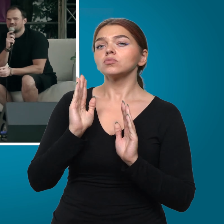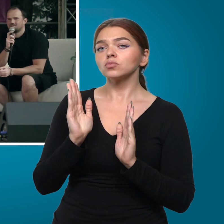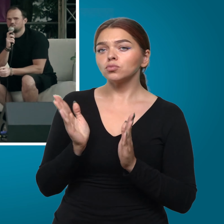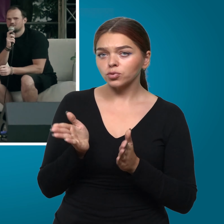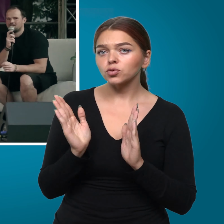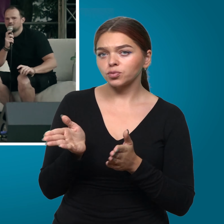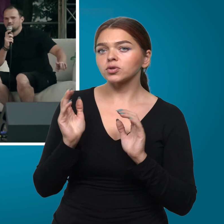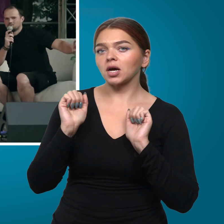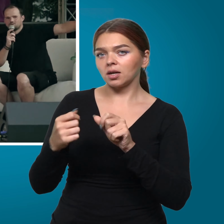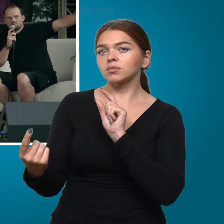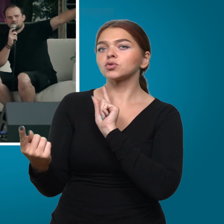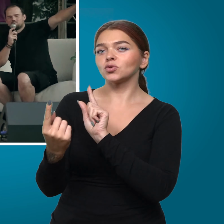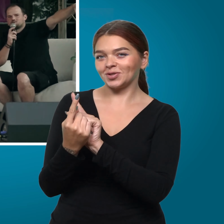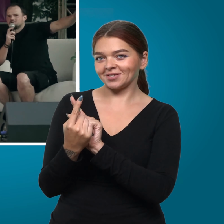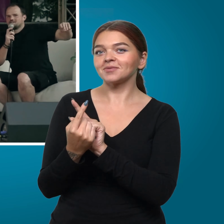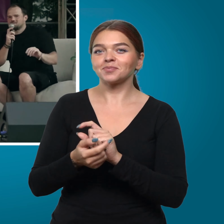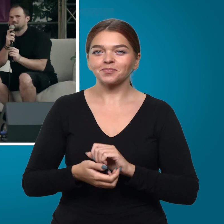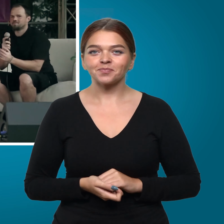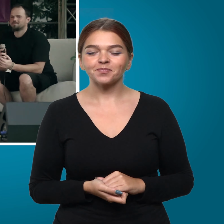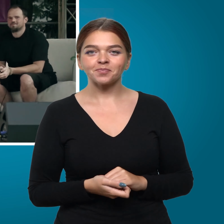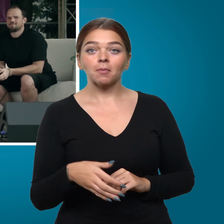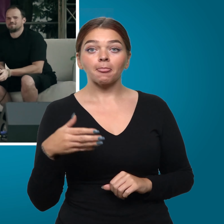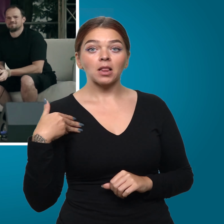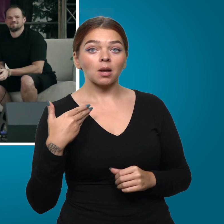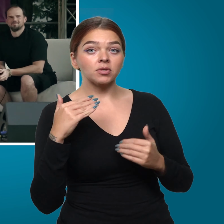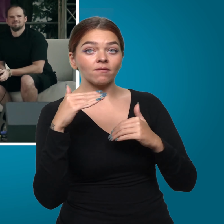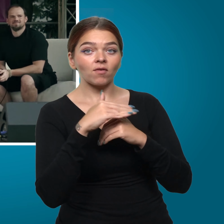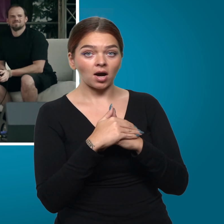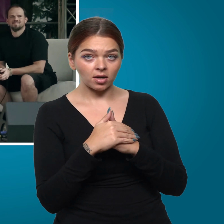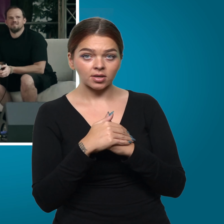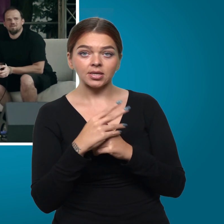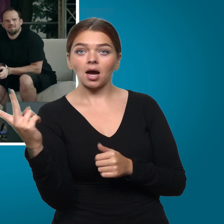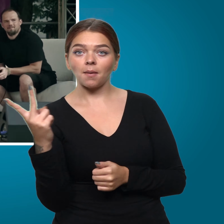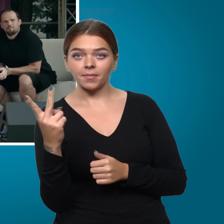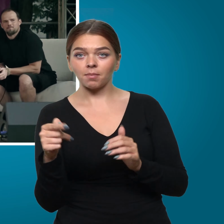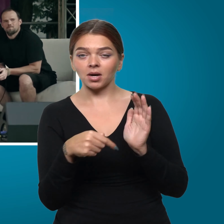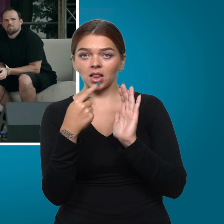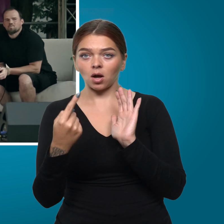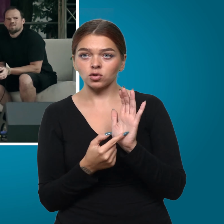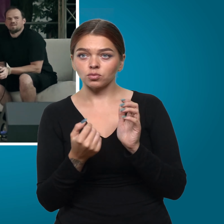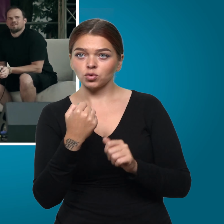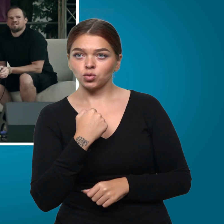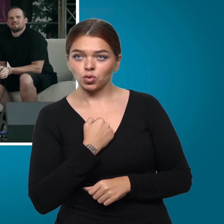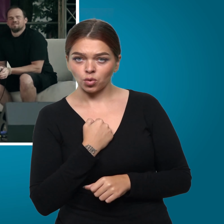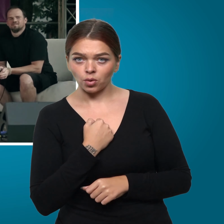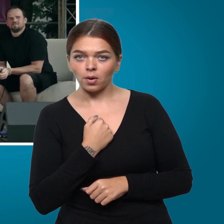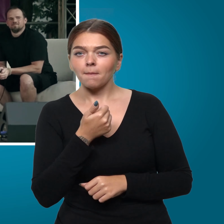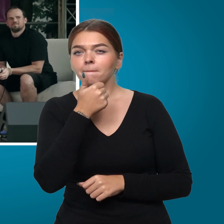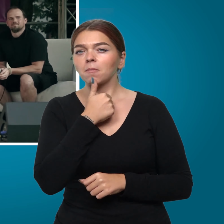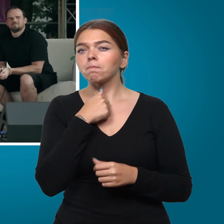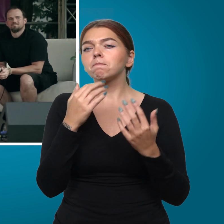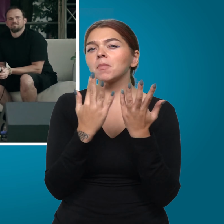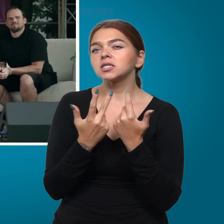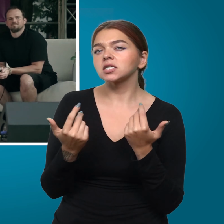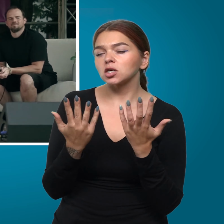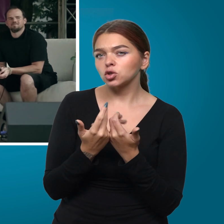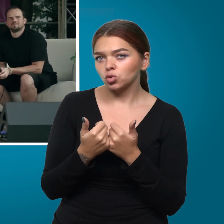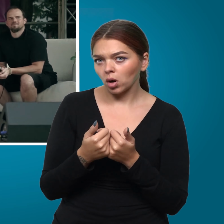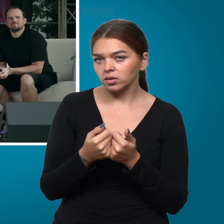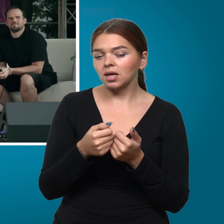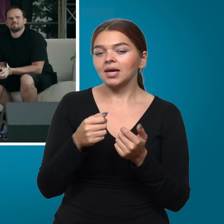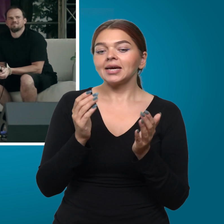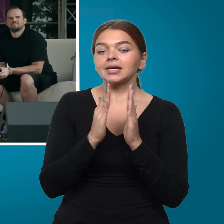Tai bus galima, paskui čia kur nors susitiksim. Labas vakaras, klausimas jums abiems. Jeigu taip galėtumėt suskaičiuoti, kiek